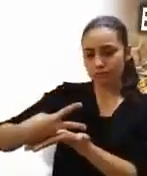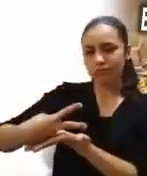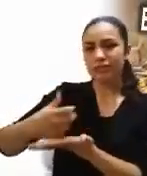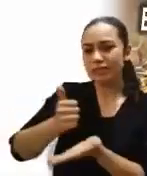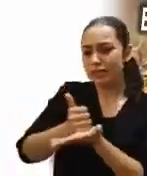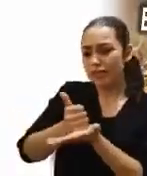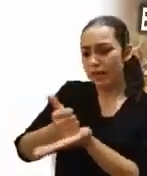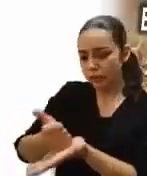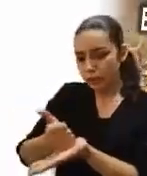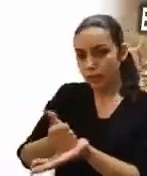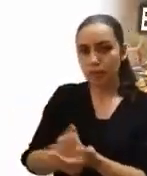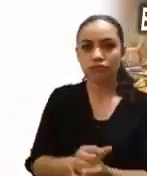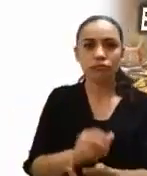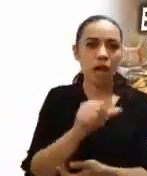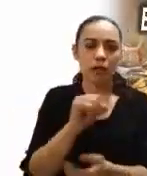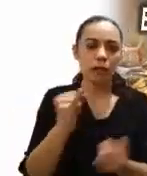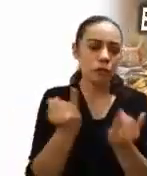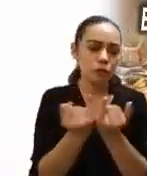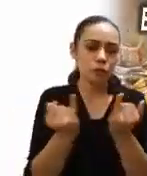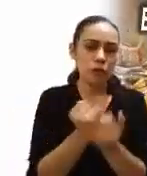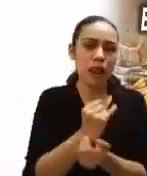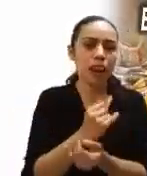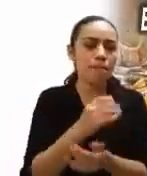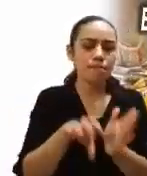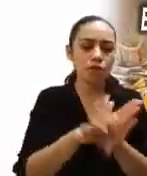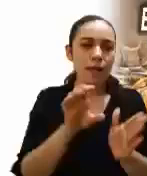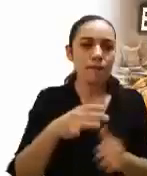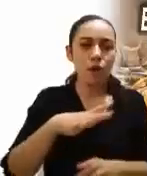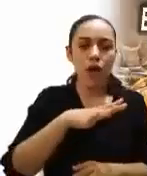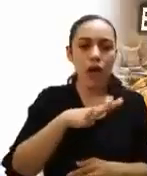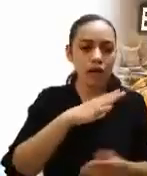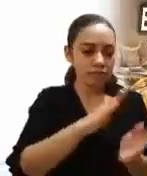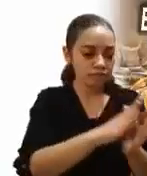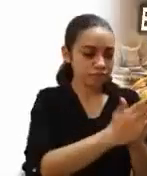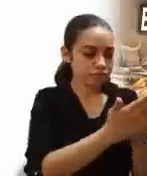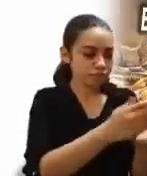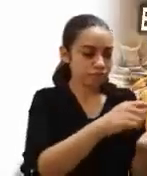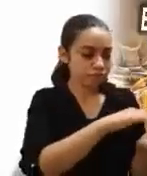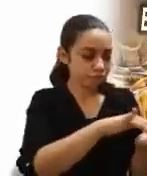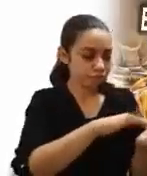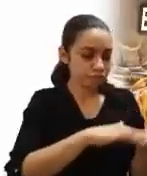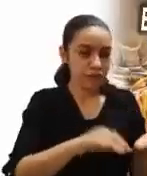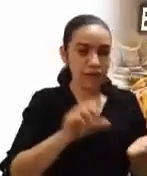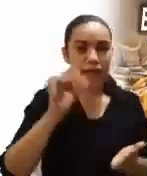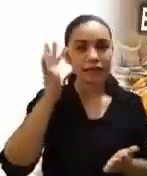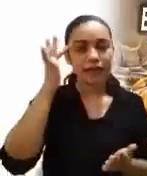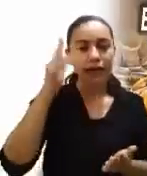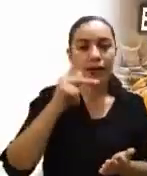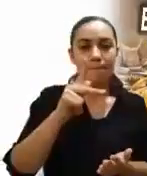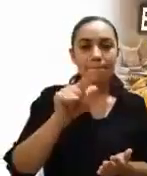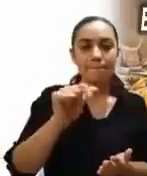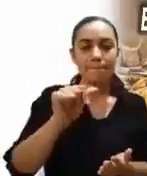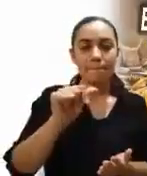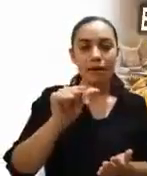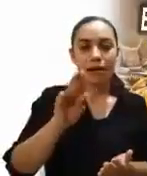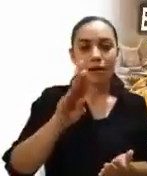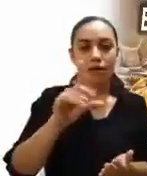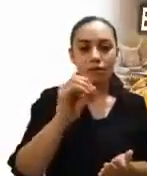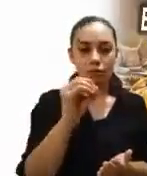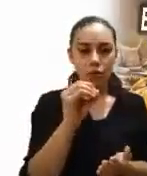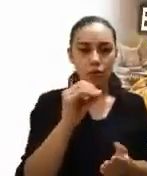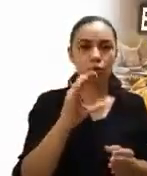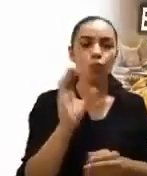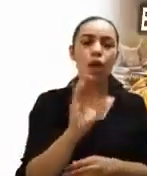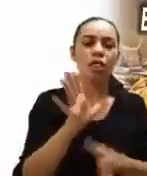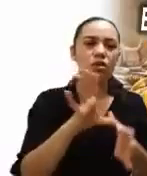Pablo a los colosenses, donde afirma que en Cristo quiso Dios reconciliar todas las cosas del cielo y de la